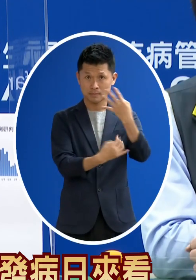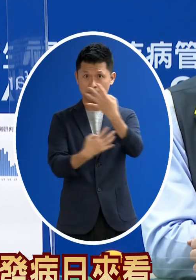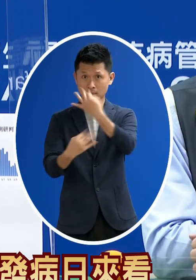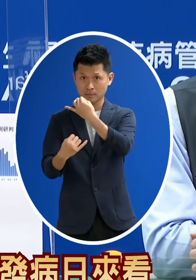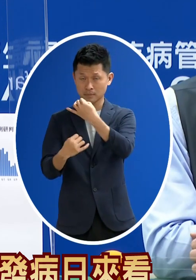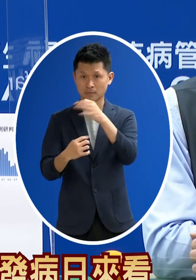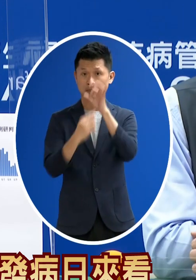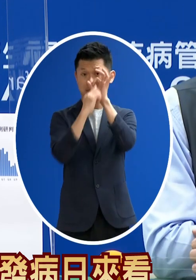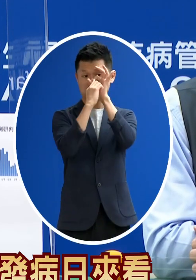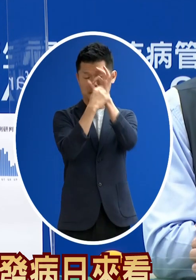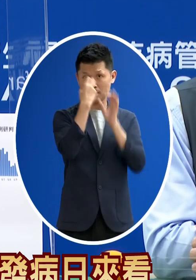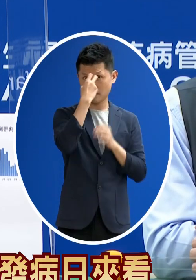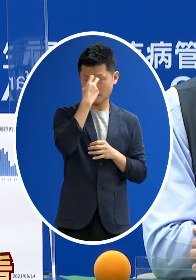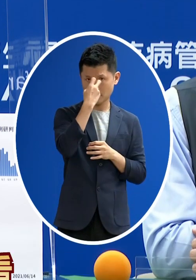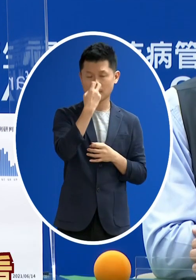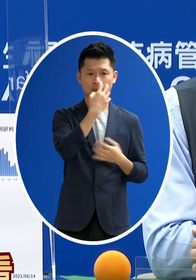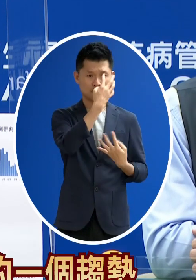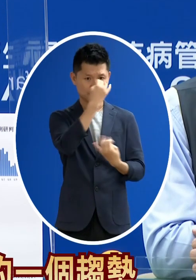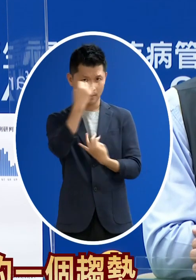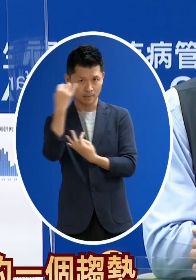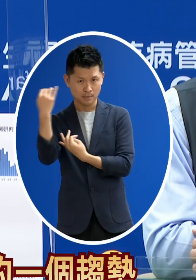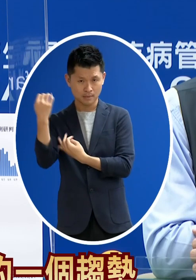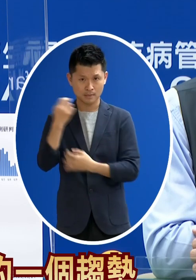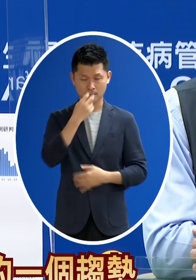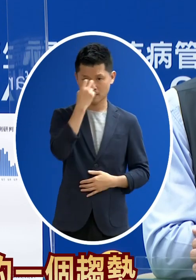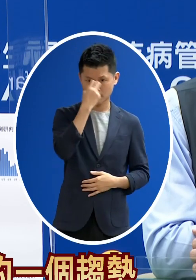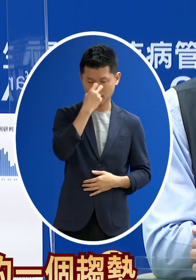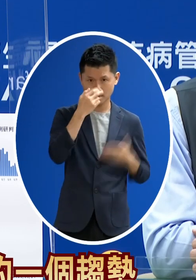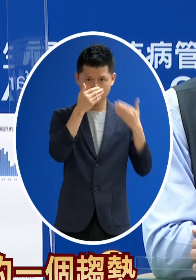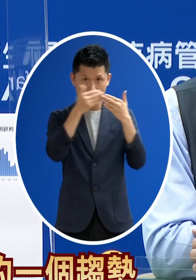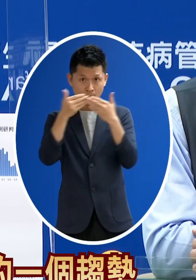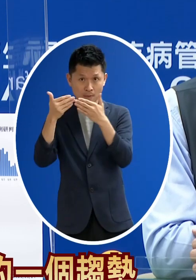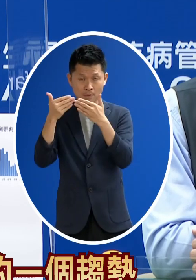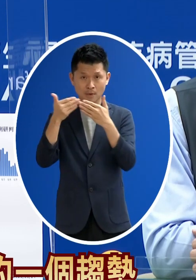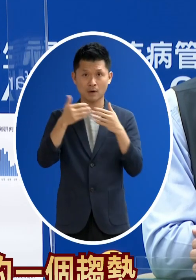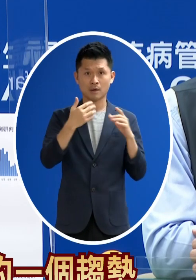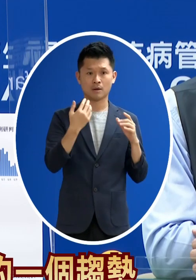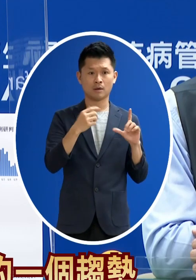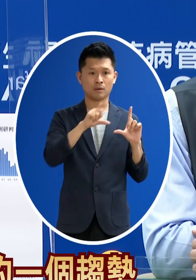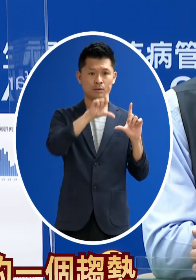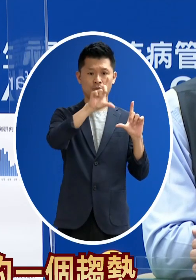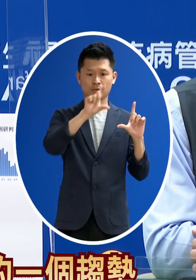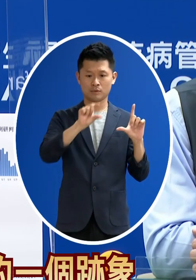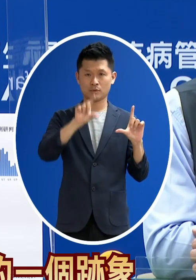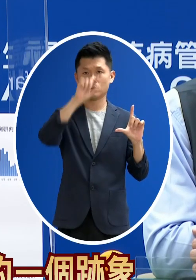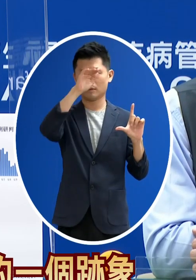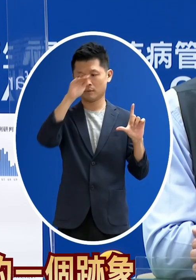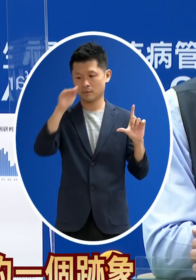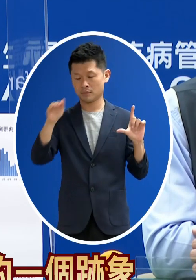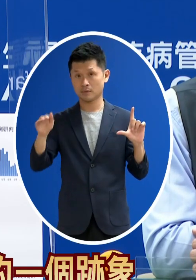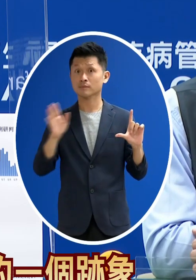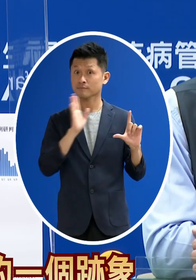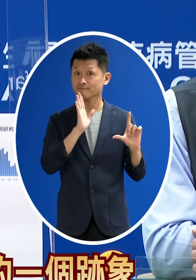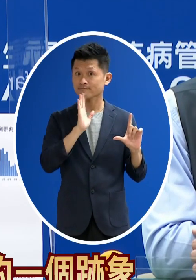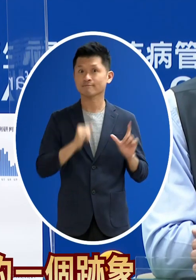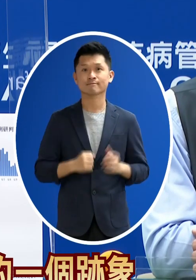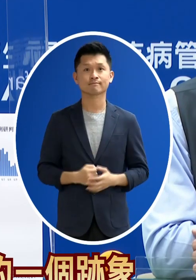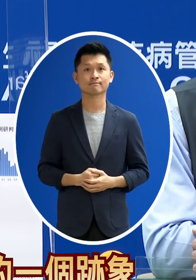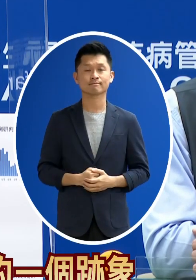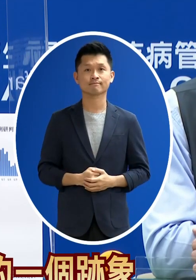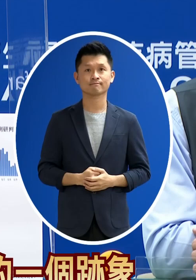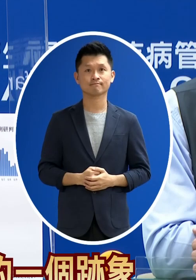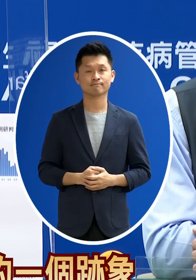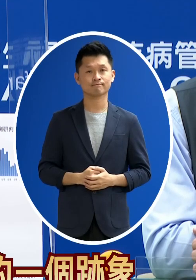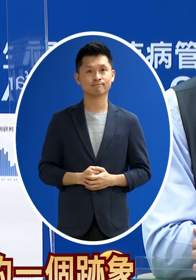有从采检日来看，确实这些都有是有往下的一个趋势了，那看起来是一个比